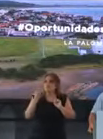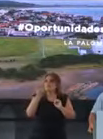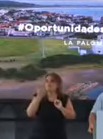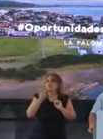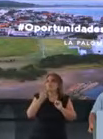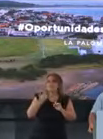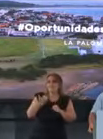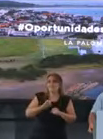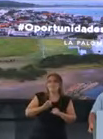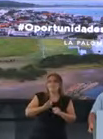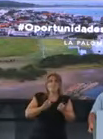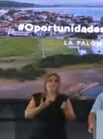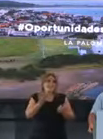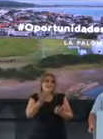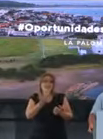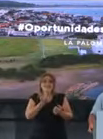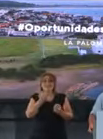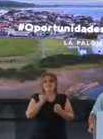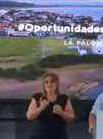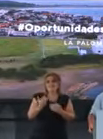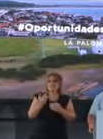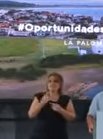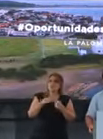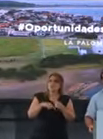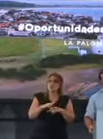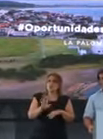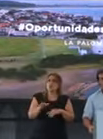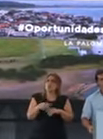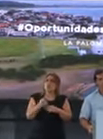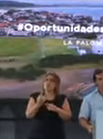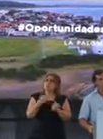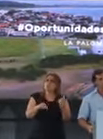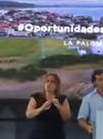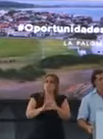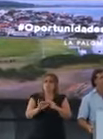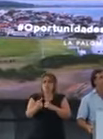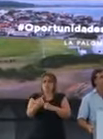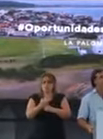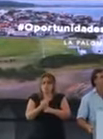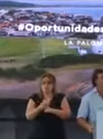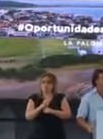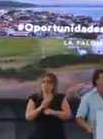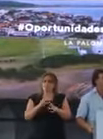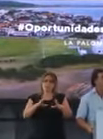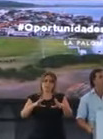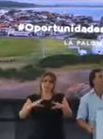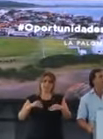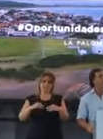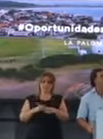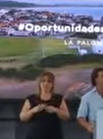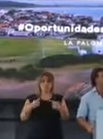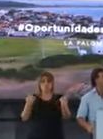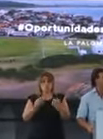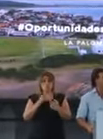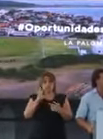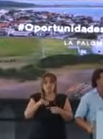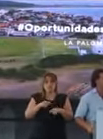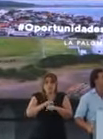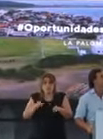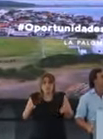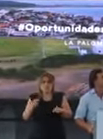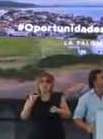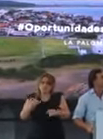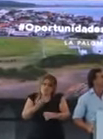gusta. Se cerró la crítica. Y todos nosotros sabemos que por más que hagamos el mayor